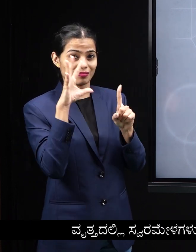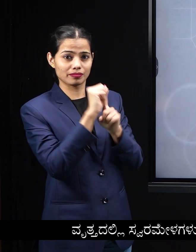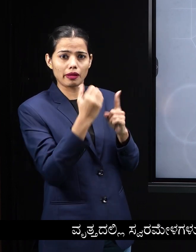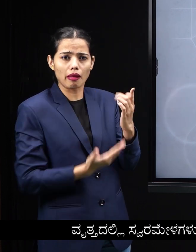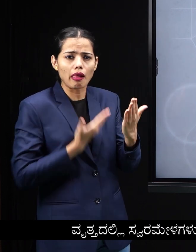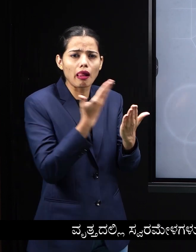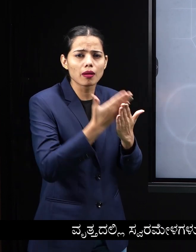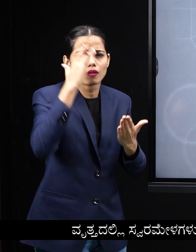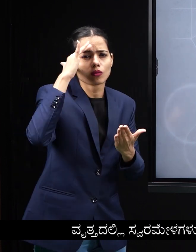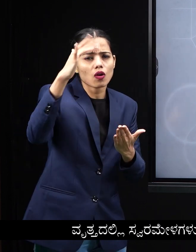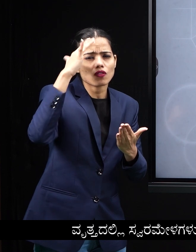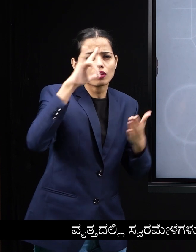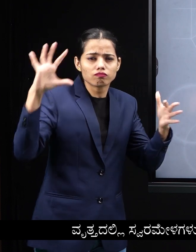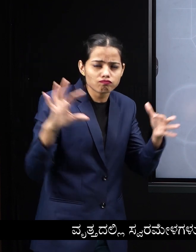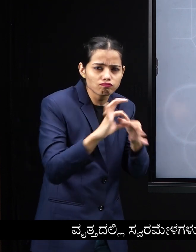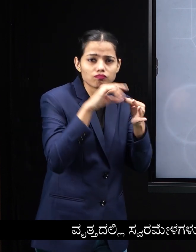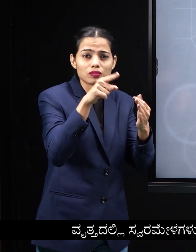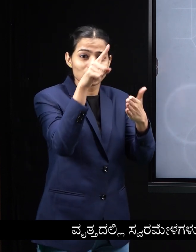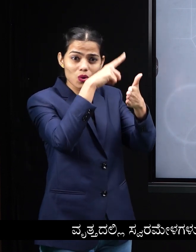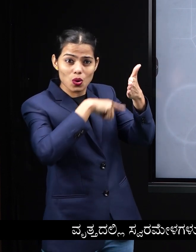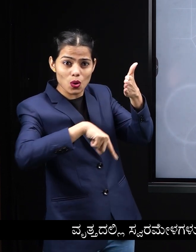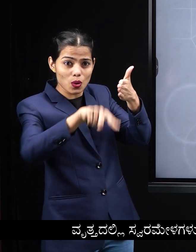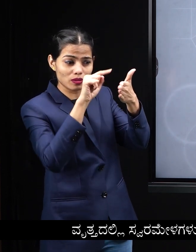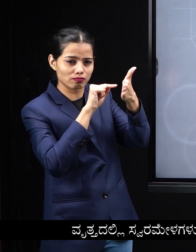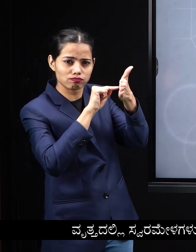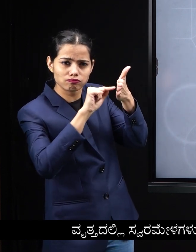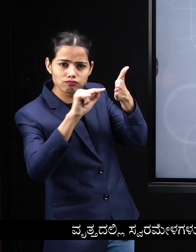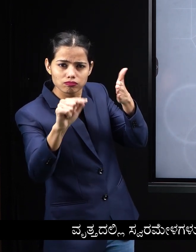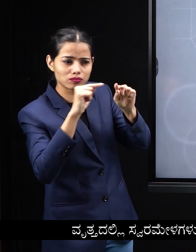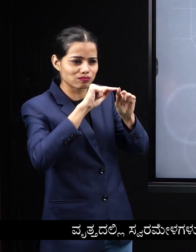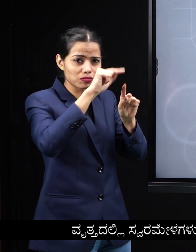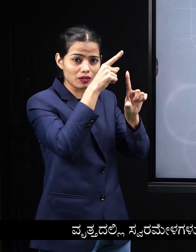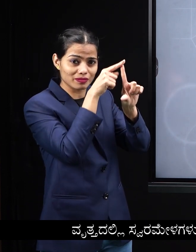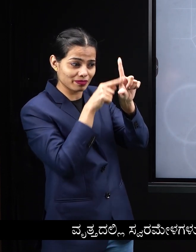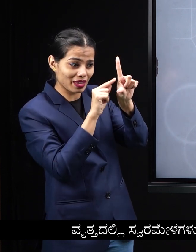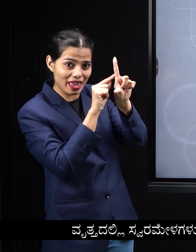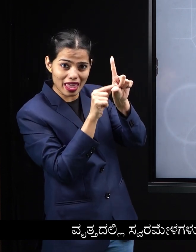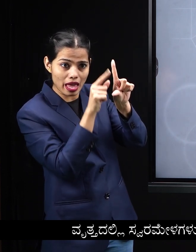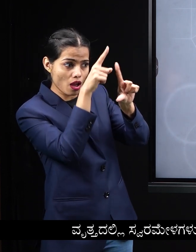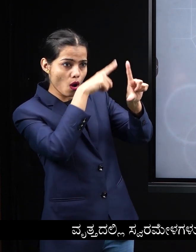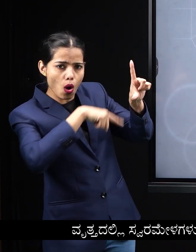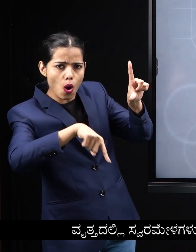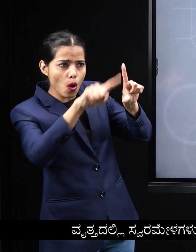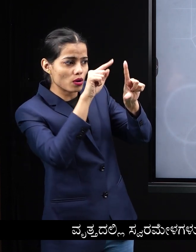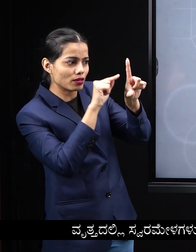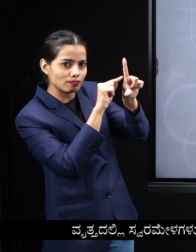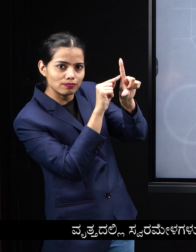ವೃತ್ತದಲ್ಲಿ ಸ್ವರಮೇಳಗಳ ಸ್ಪರ್ಶಗಳು ಮತ್ತು ಕೋನಗಳಿಗೆ ಸಂಬಂಧಿಸಿದ ಪ್ರಮೇಯಗಳನ್ನು ಗುರುತಿಸಿ ಮತ್ತು